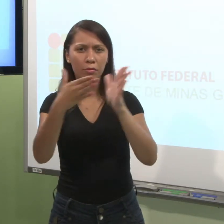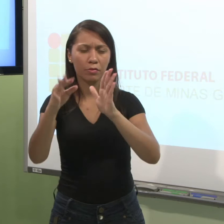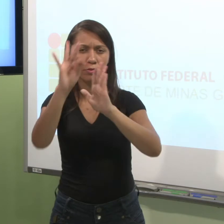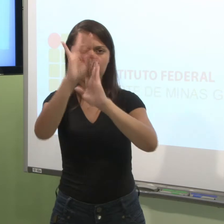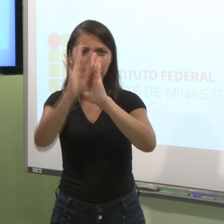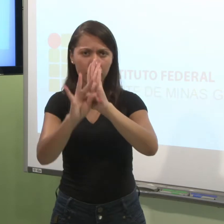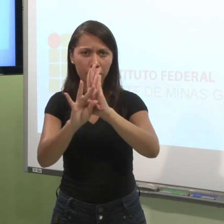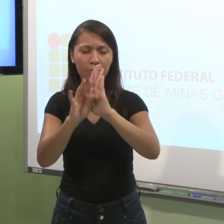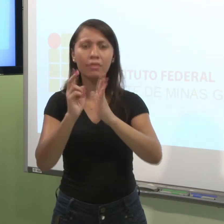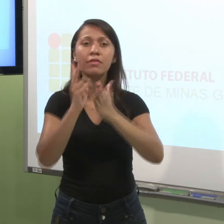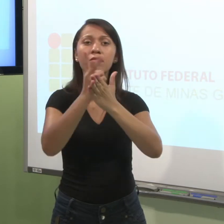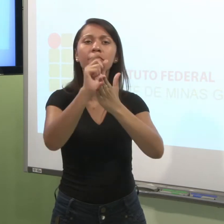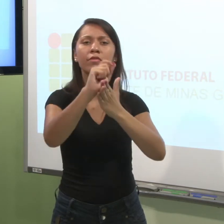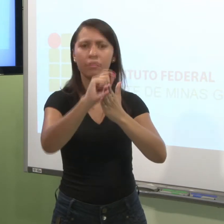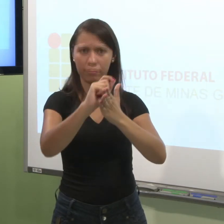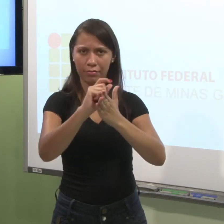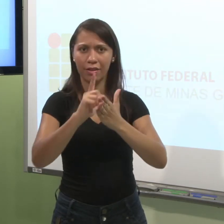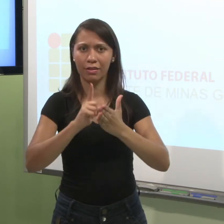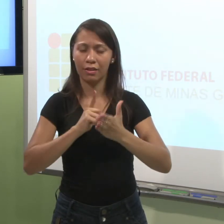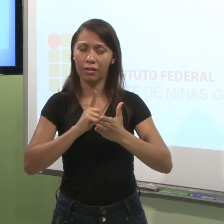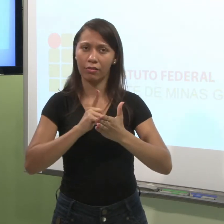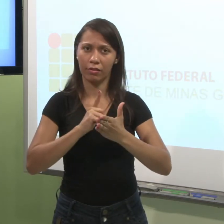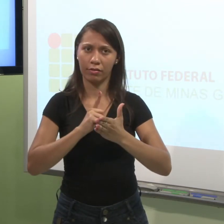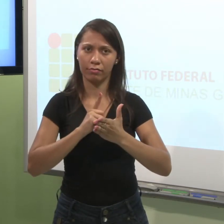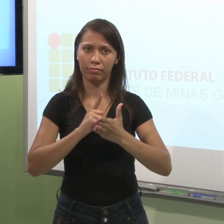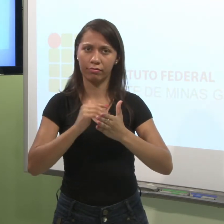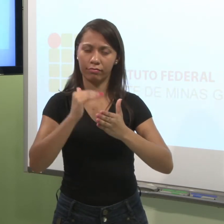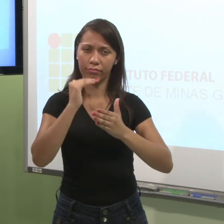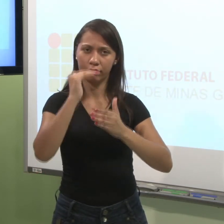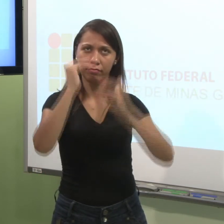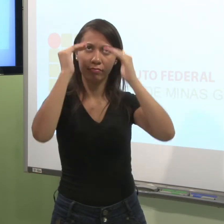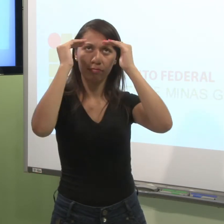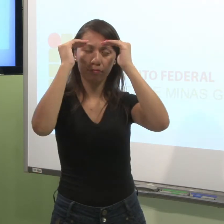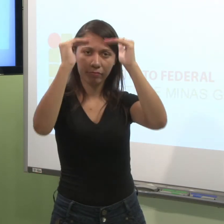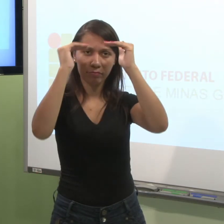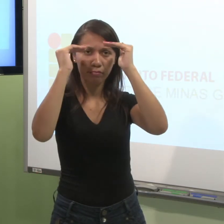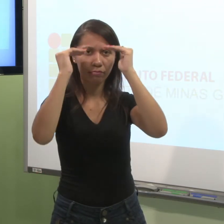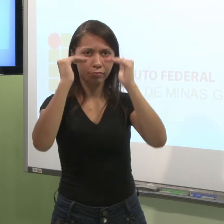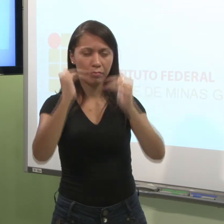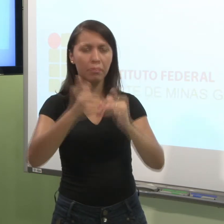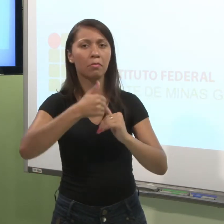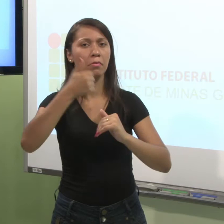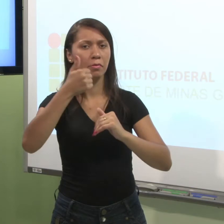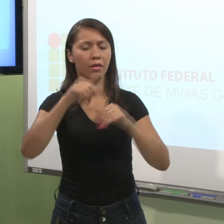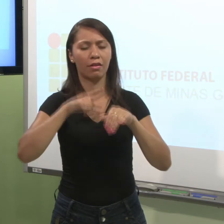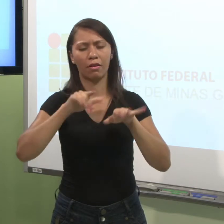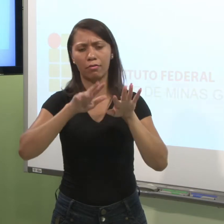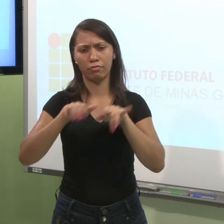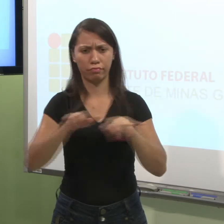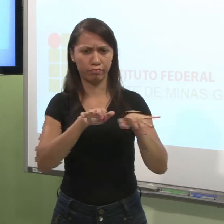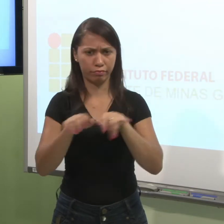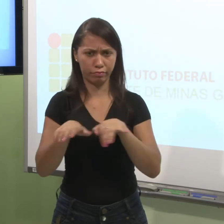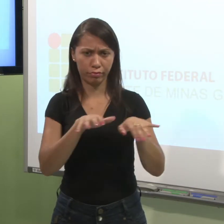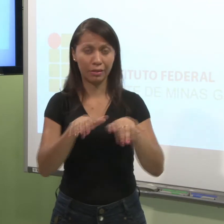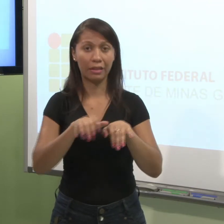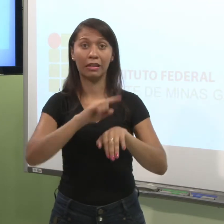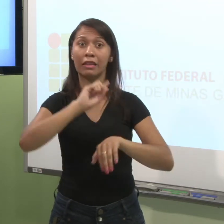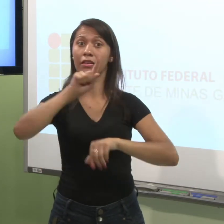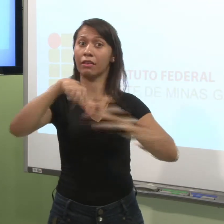geralmente segue a seguinte sequência. Deve-se digitar o texto primeiro, depois editar